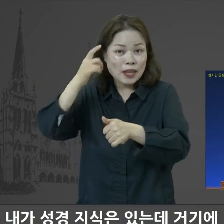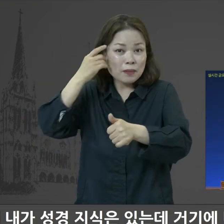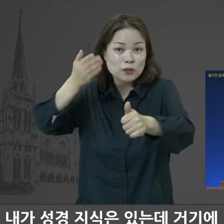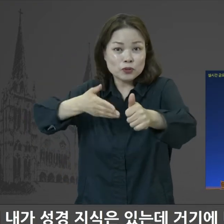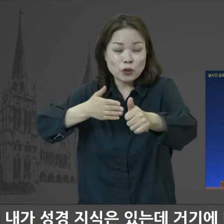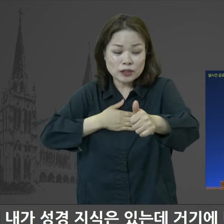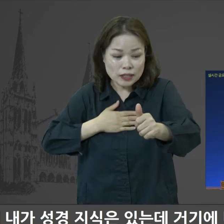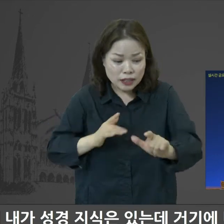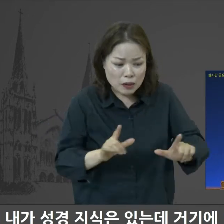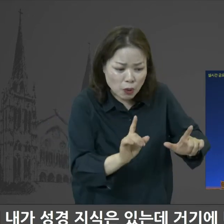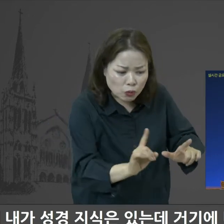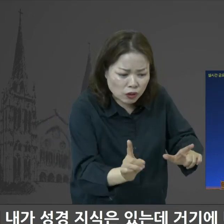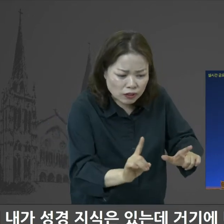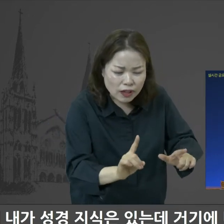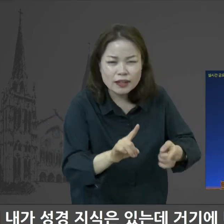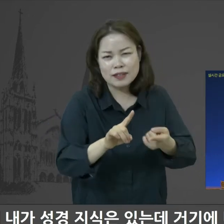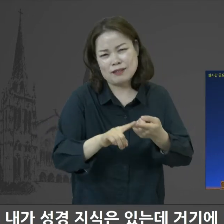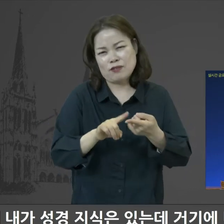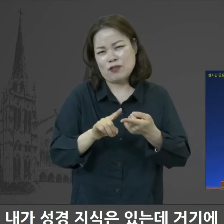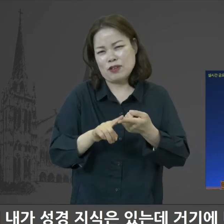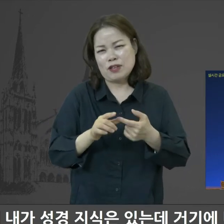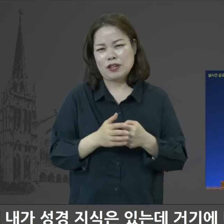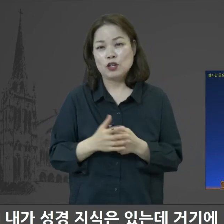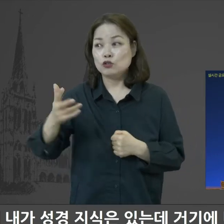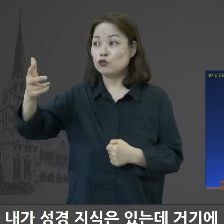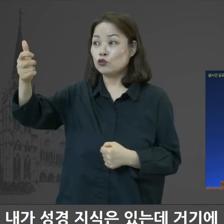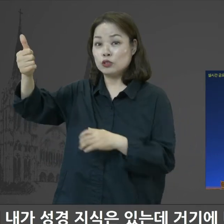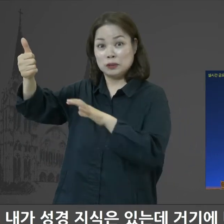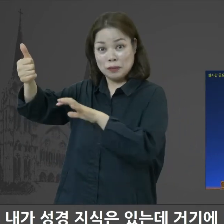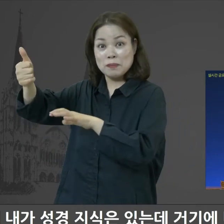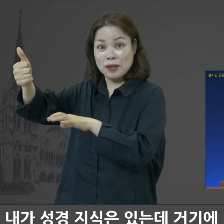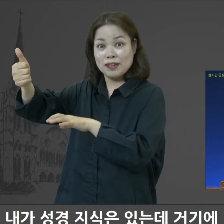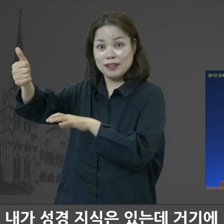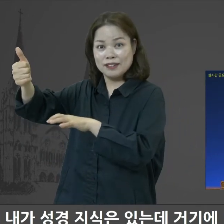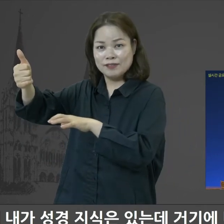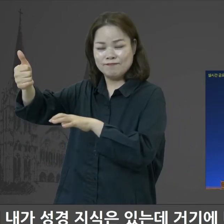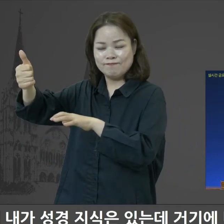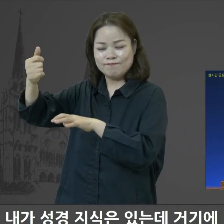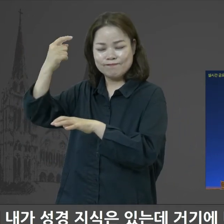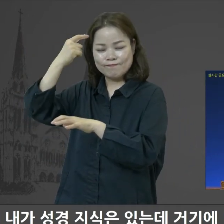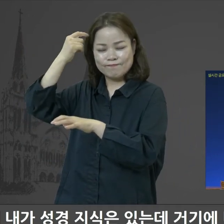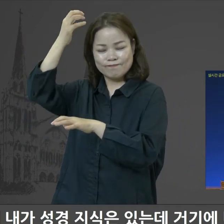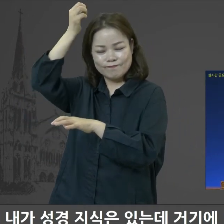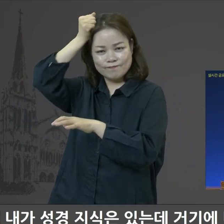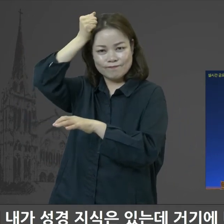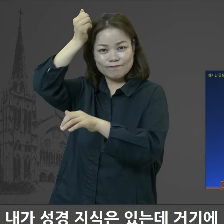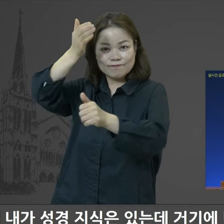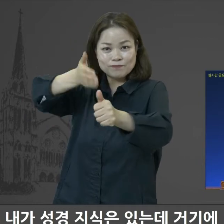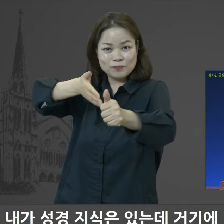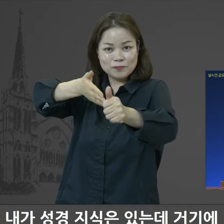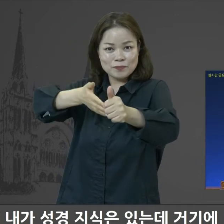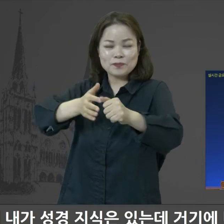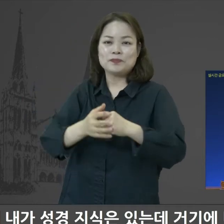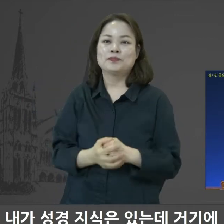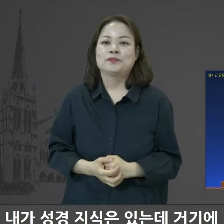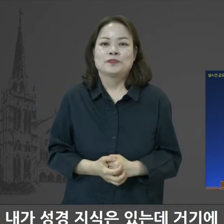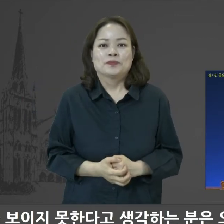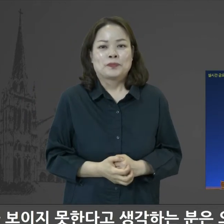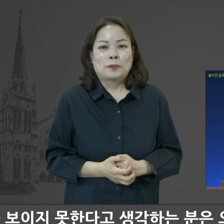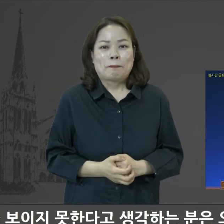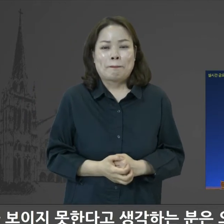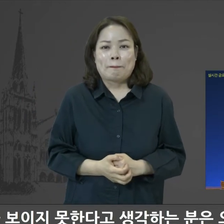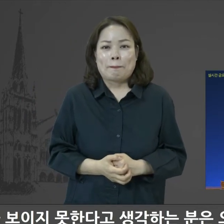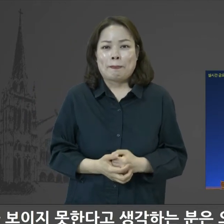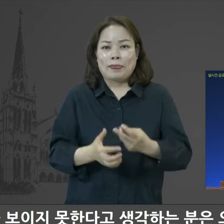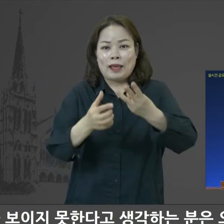내 삶이 어떻게 가야 되는지를 주님 앞에 세우시는 시간이 될 수 있기를 바랍니다.